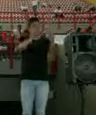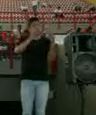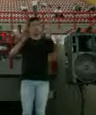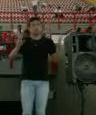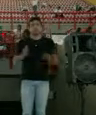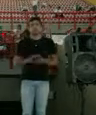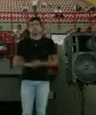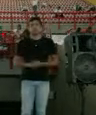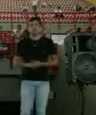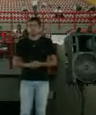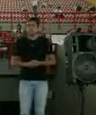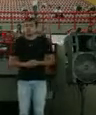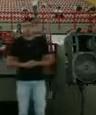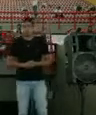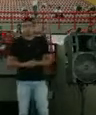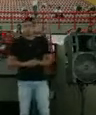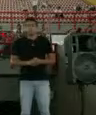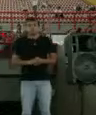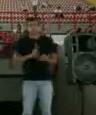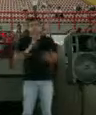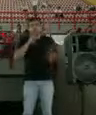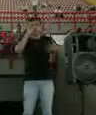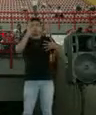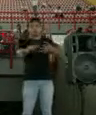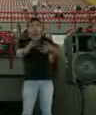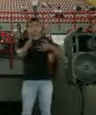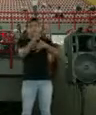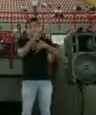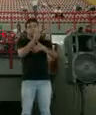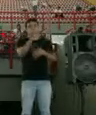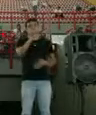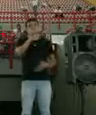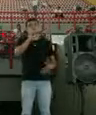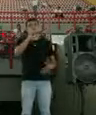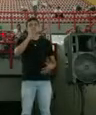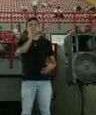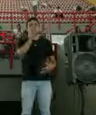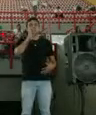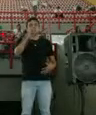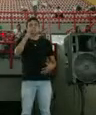objetivo. Então a resposta da 2 qual é? Hipófise. Os hormônios